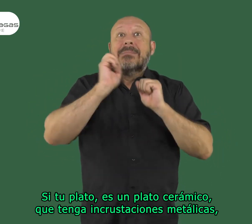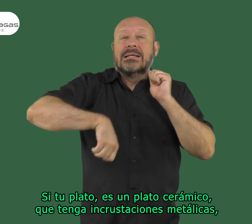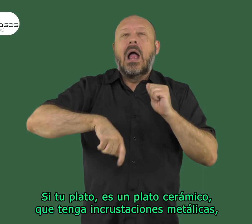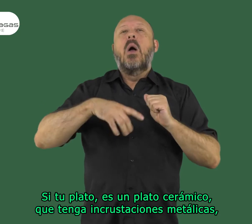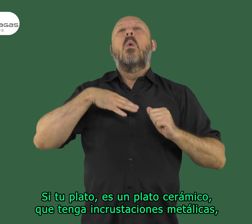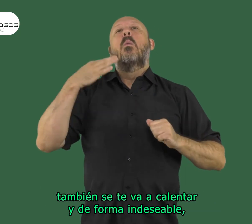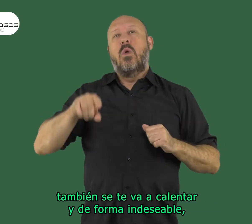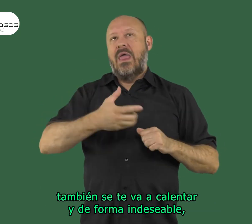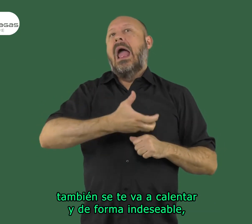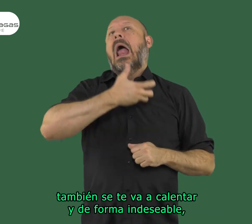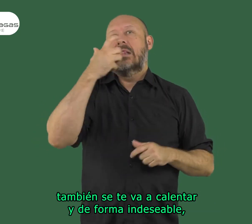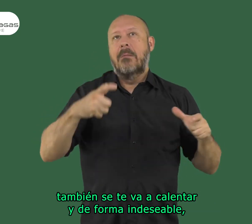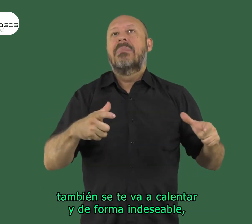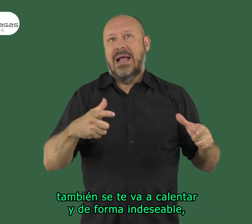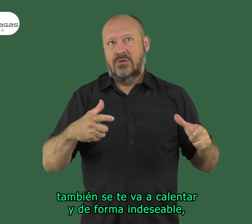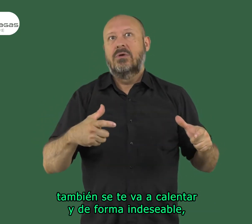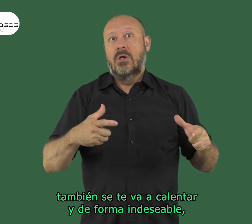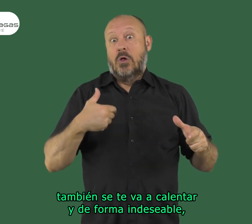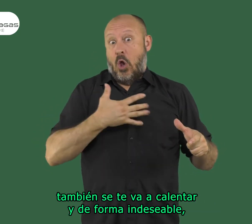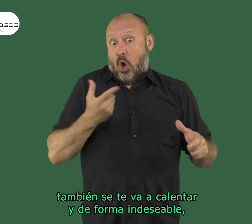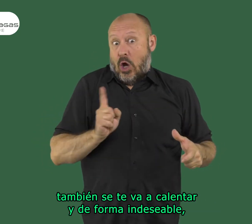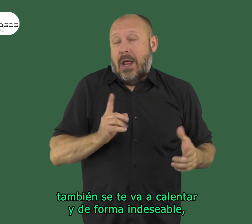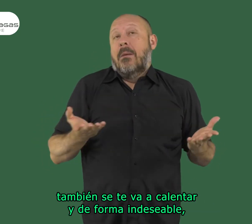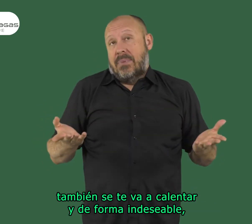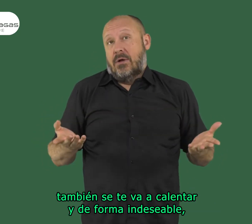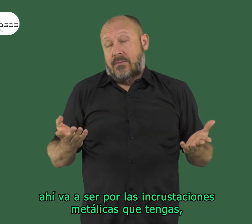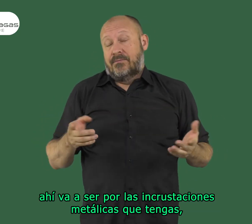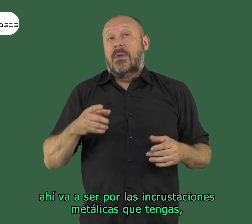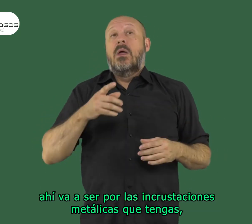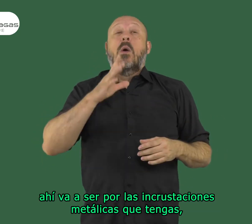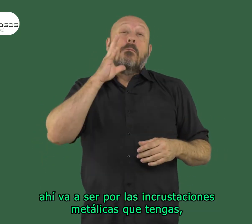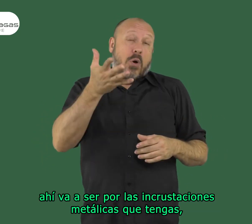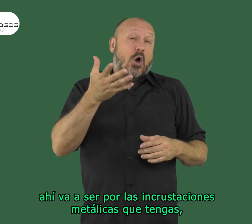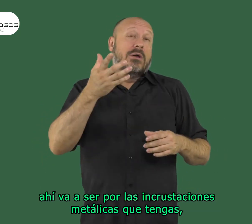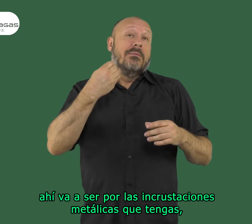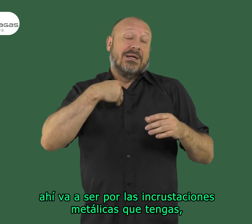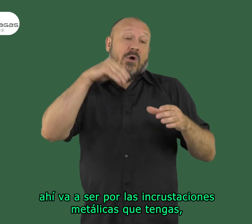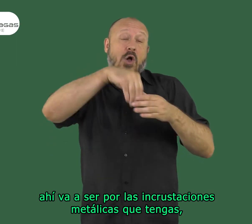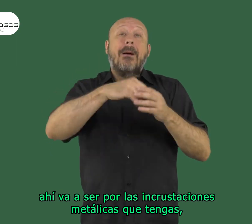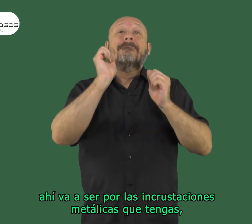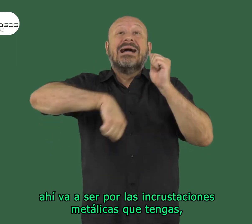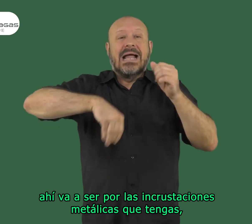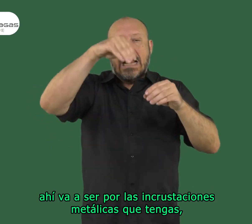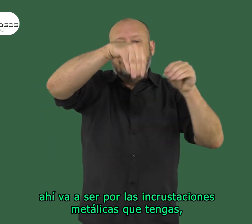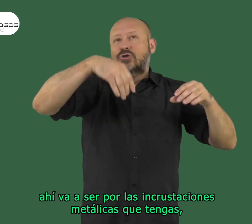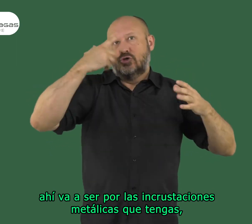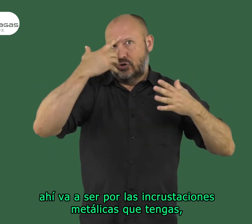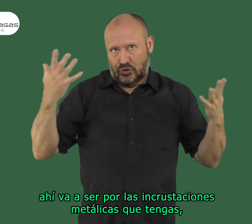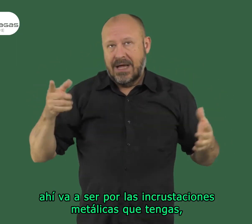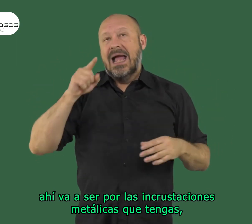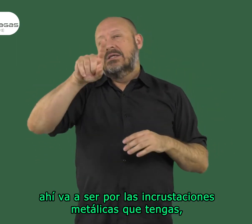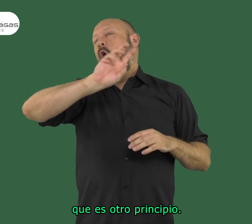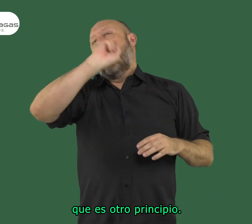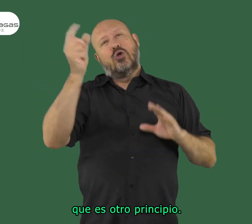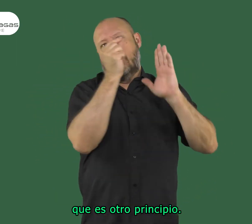incrustaciones metálicas, también se te va a calentar de forma indeseable. Ahí va a ser por las incrustaciones metálicas